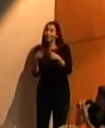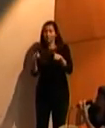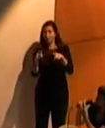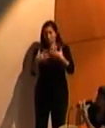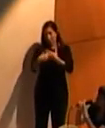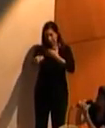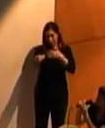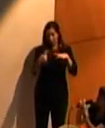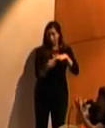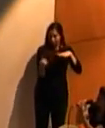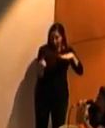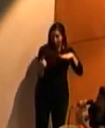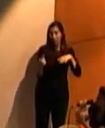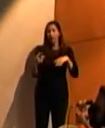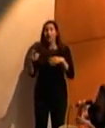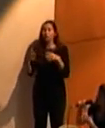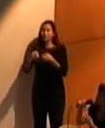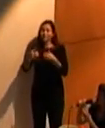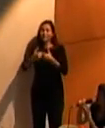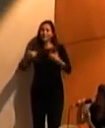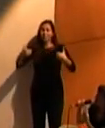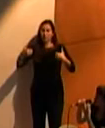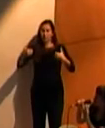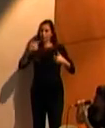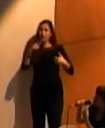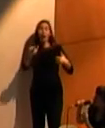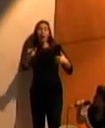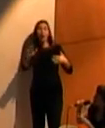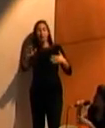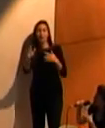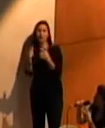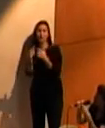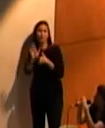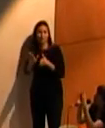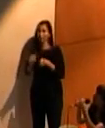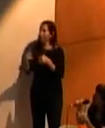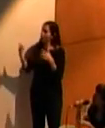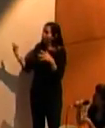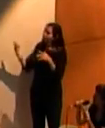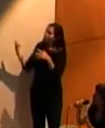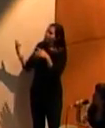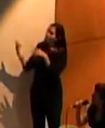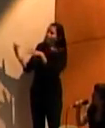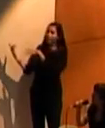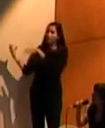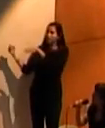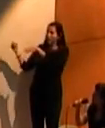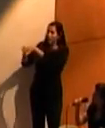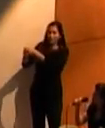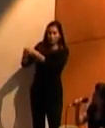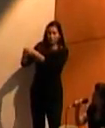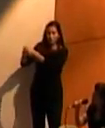séparation, les personnes sont ensemble mais séparées, l'intégration, on retrouve encore un sous-groupe, et l'inclusion où toutes les personnes sont